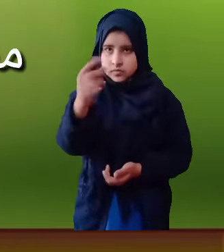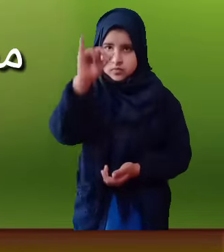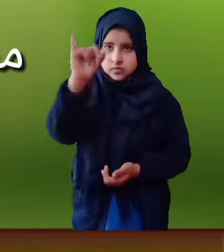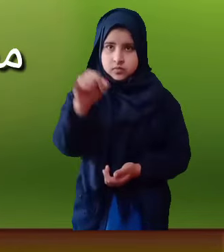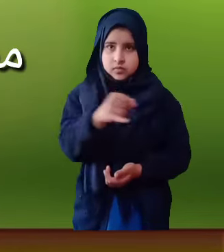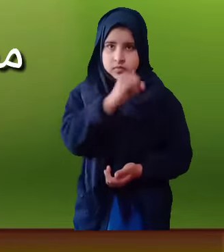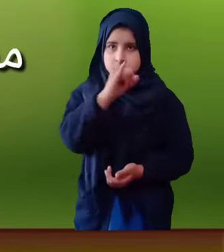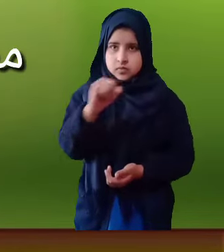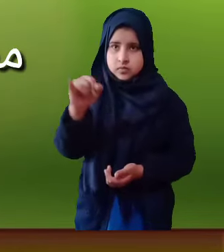मुशाहिदा